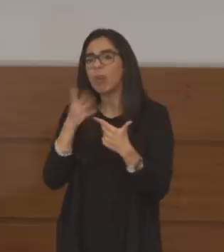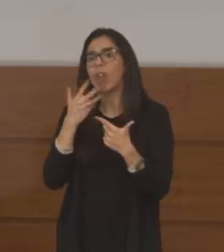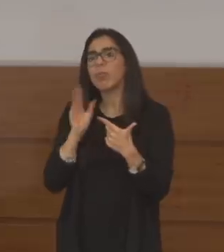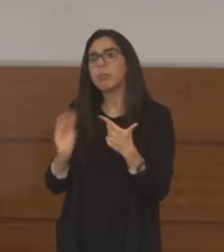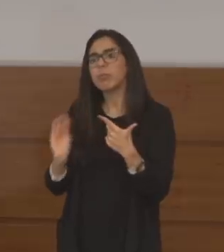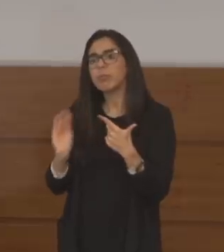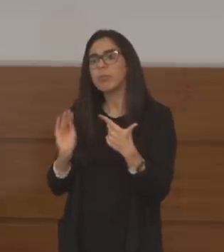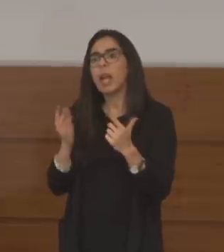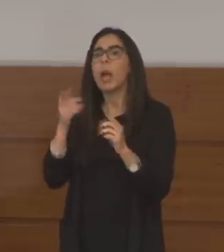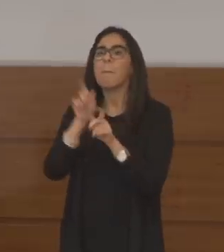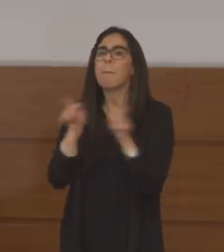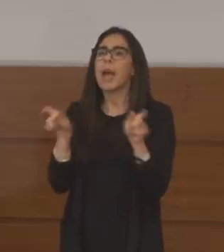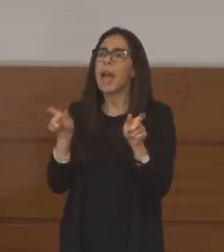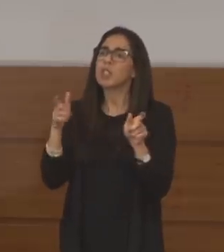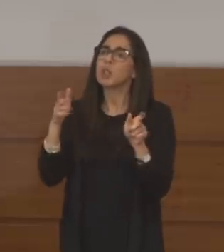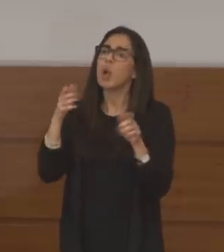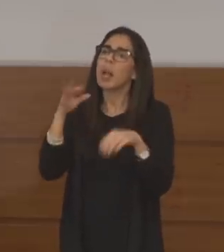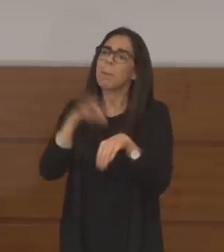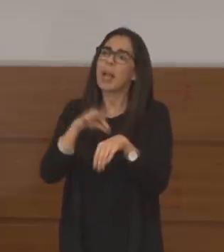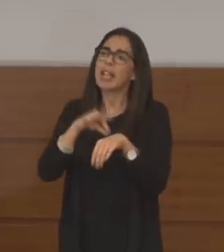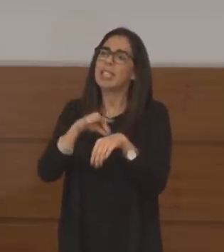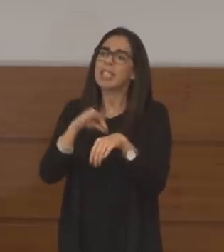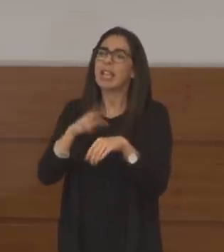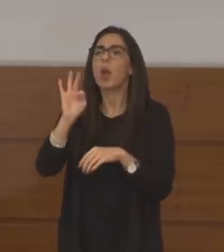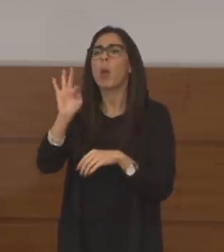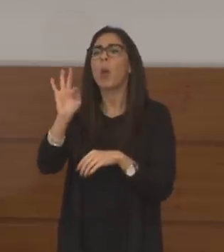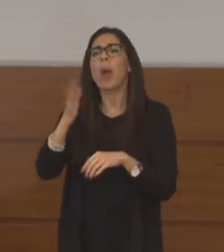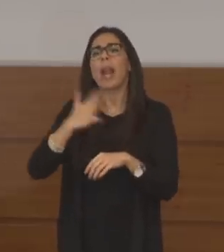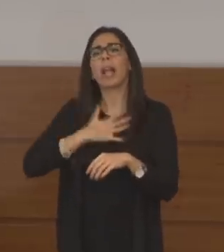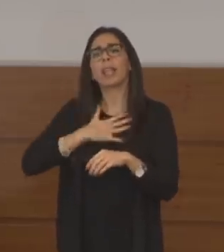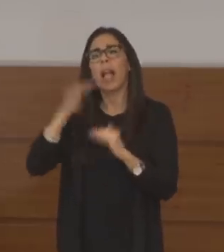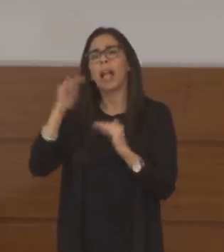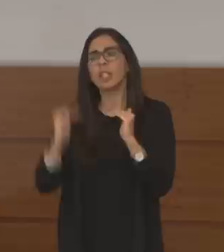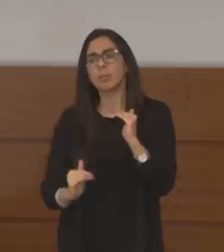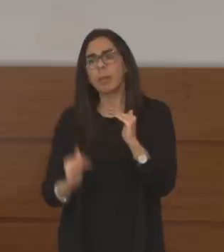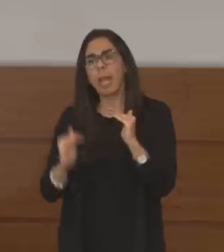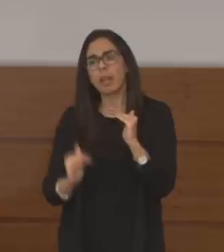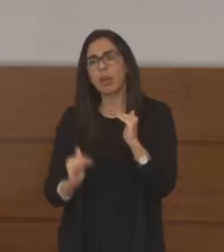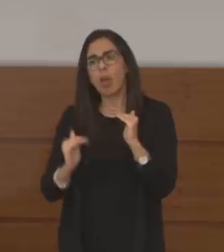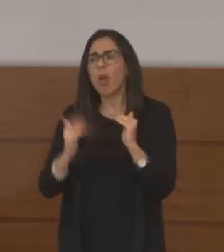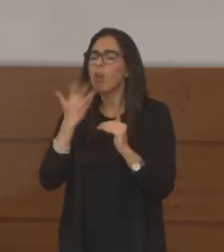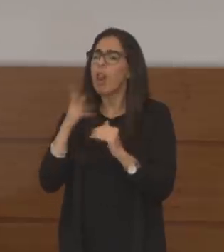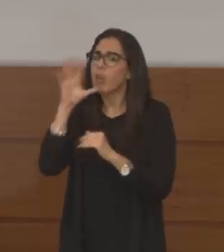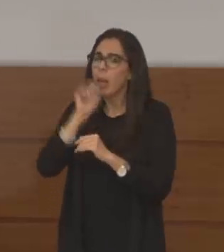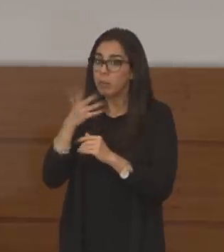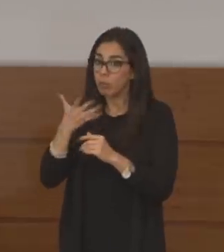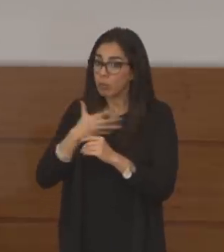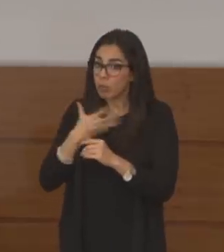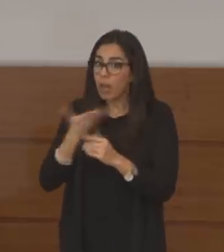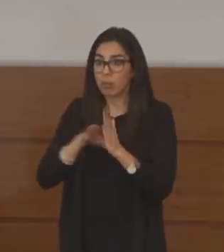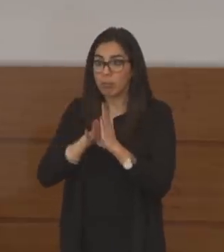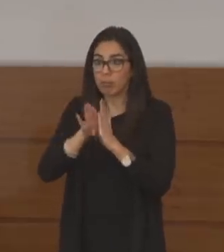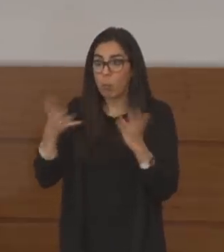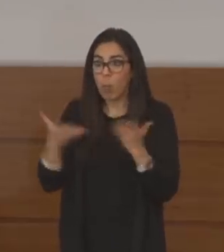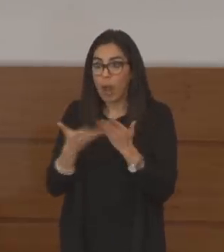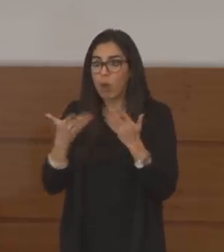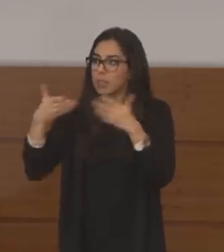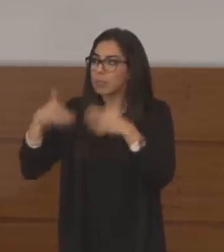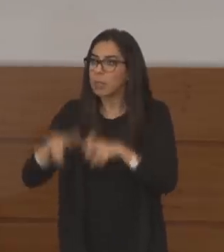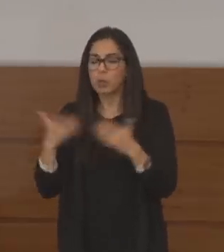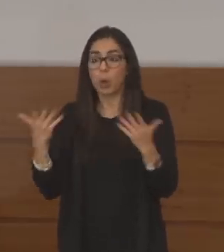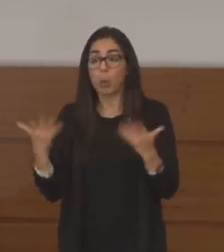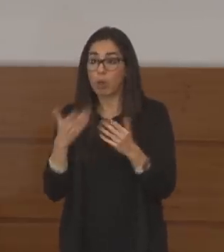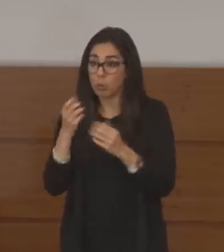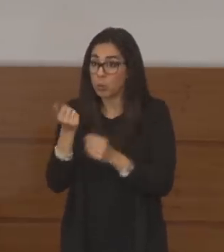ai pazienti sotto i 40 anni diciamo i pazienti giovani perché finora non ne abbiamo mai parlato e volevo capire se c'è stato un incremento una diminuzione insomma se